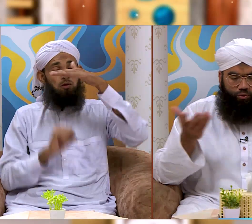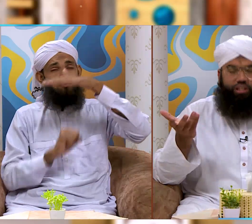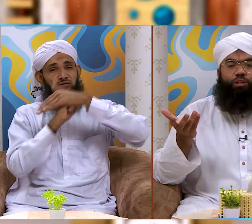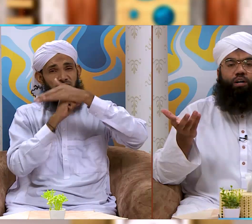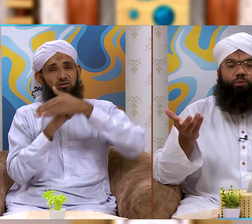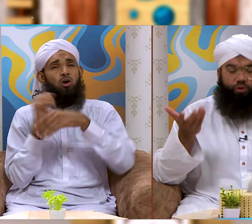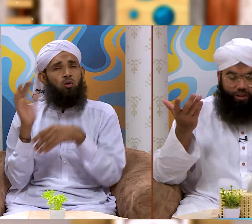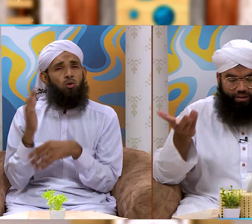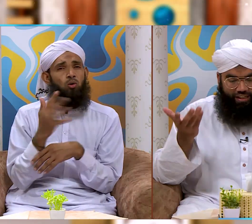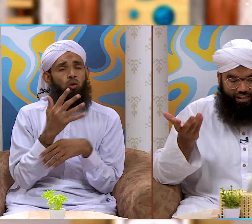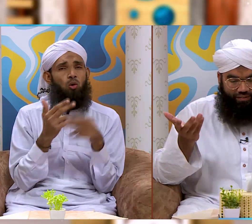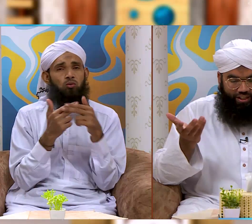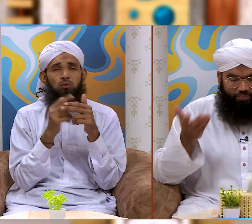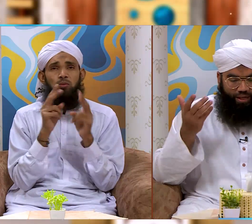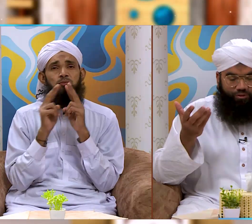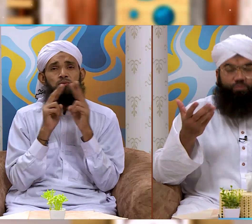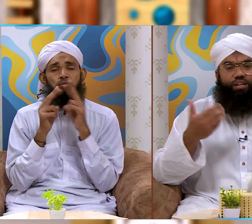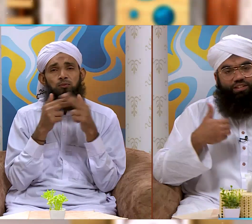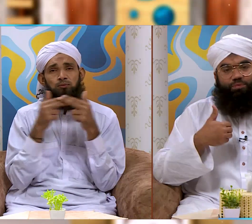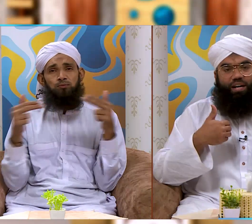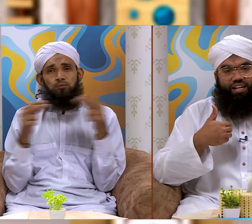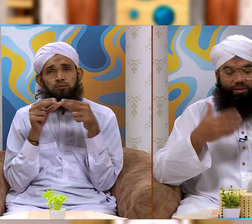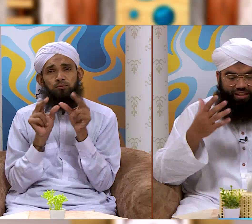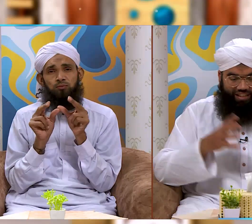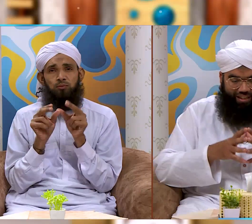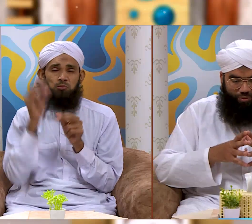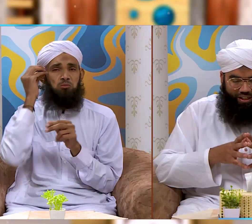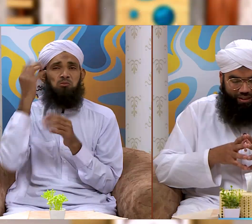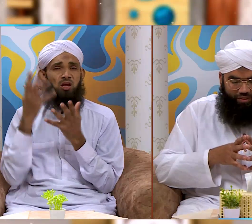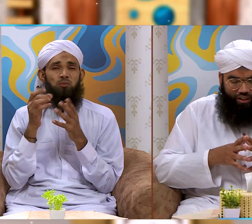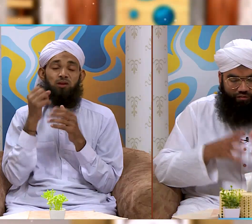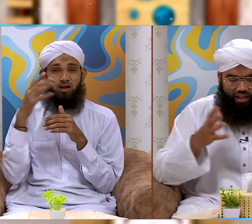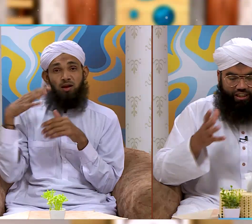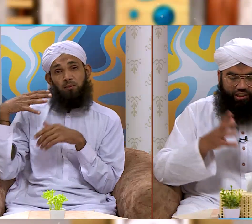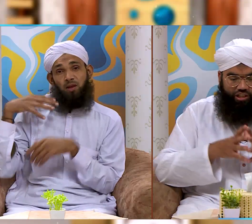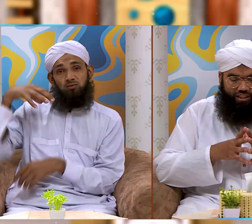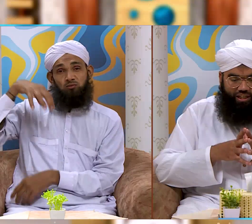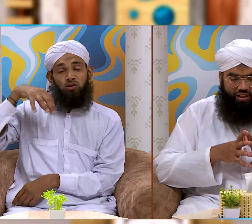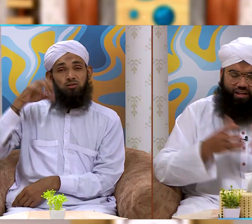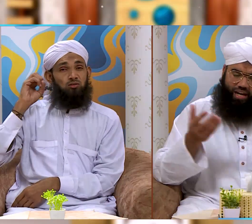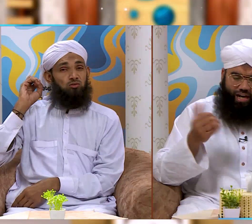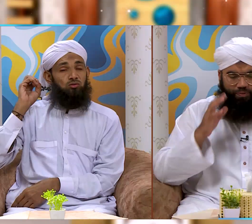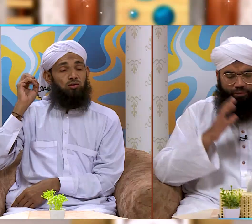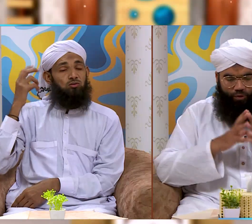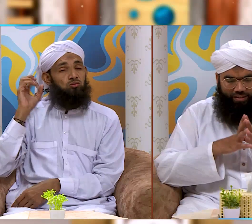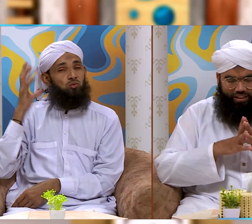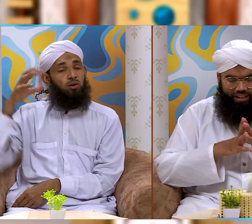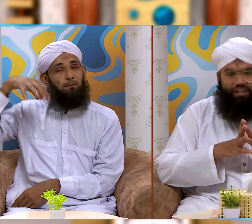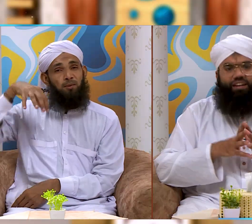کی تو ہم کو خبر نہیں، بیت المقدس بہرحال ہم نے دیکھا ہوا ہے، وہاں کی نشانیاں آپ ہم کو بتائیے